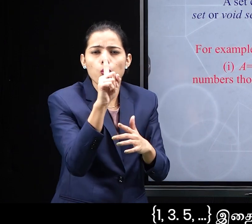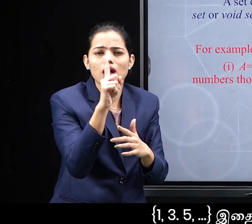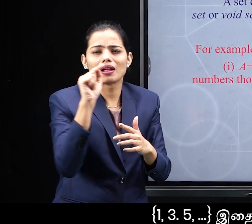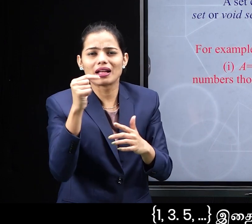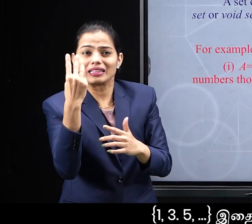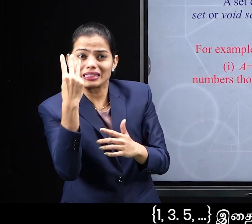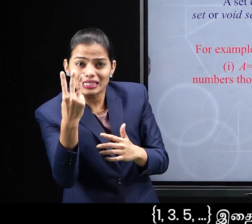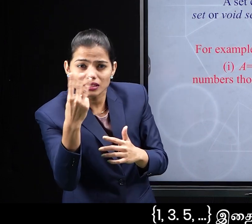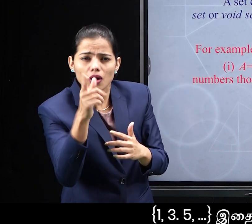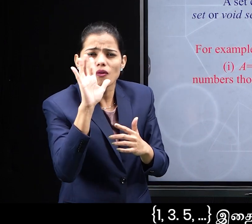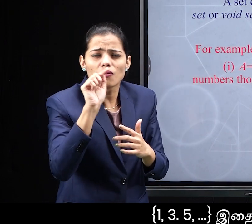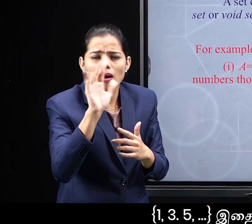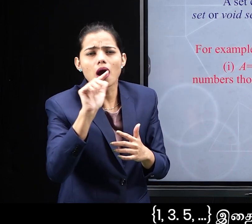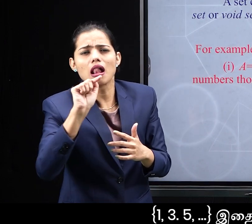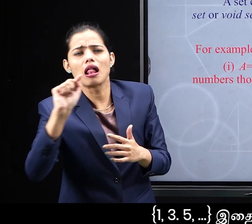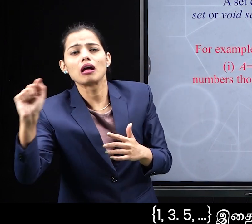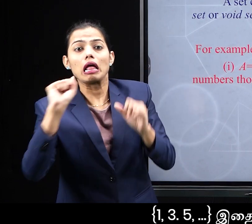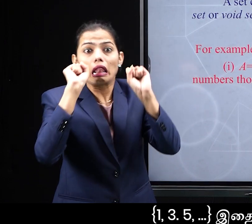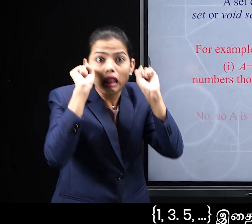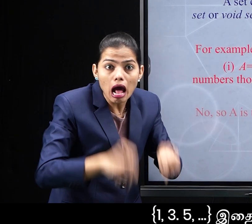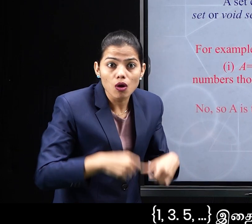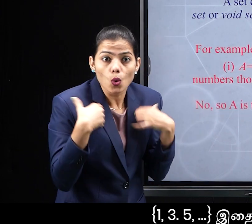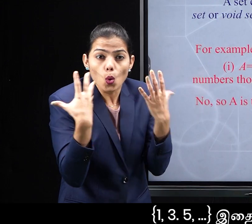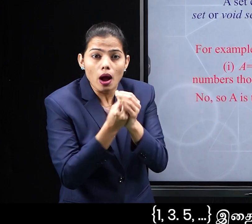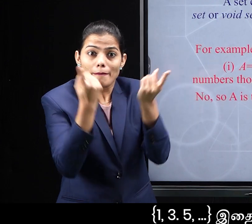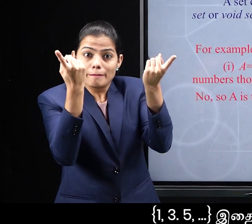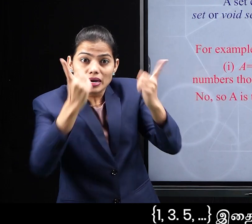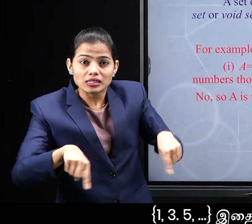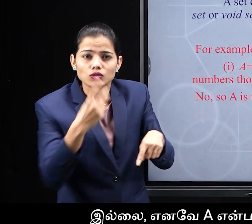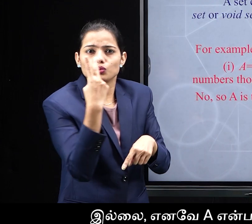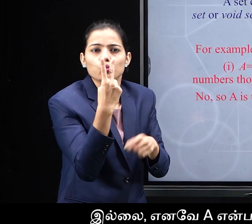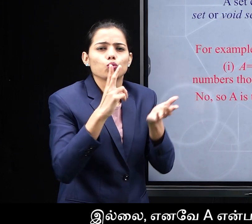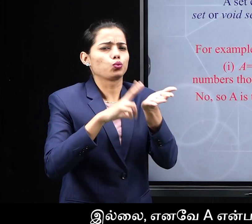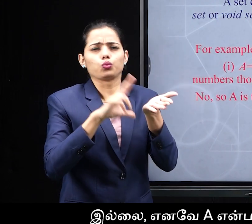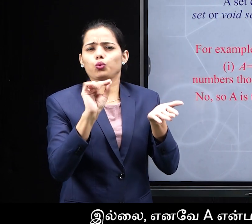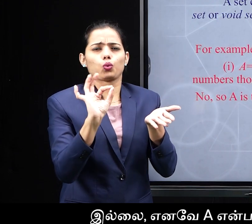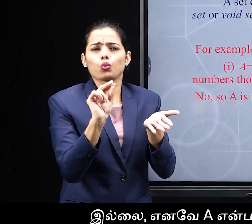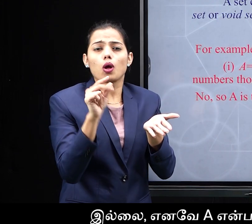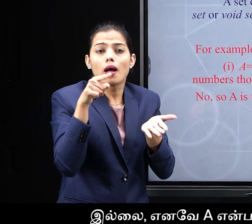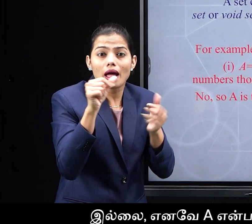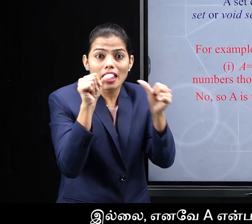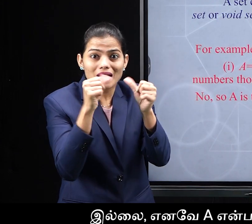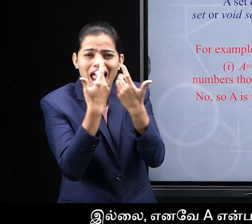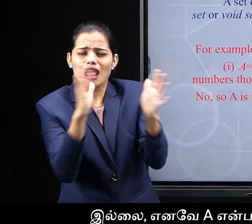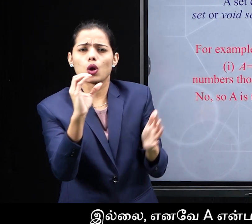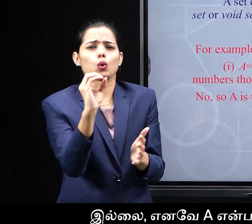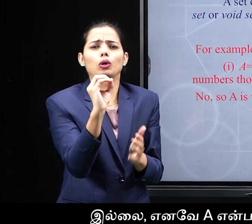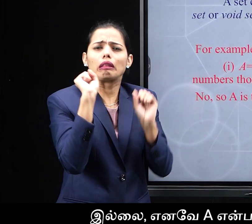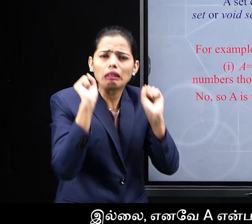3 5 தொடர்புள்ளி. இதை நாம் 2 ஆல் வகுக்க முடியும். இல்லை. எனவே ஏ என்பது வெற்று கணம்